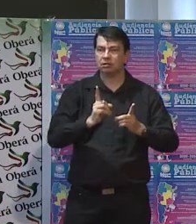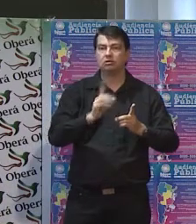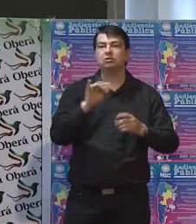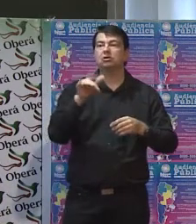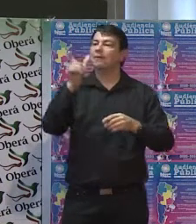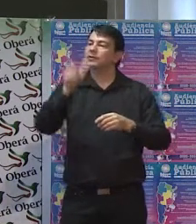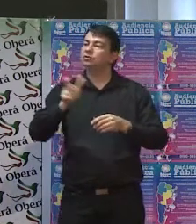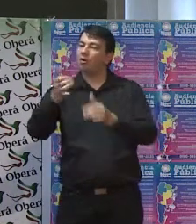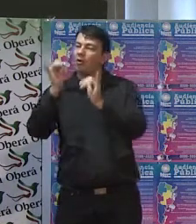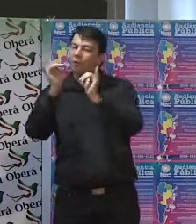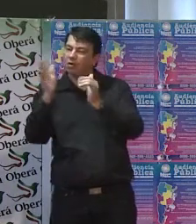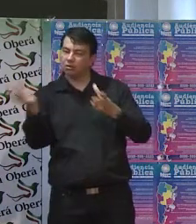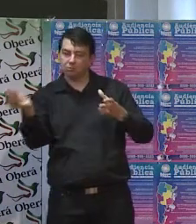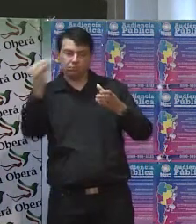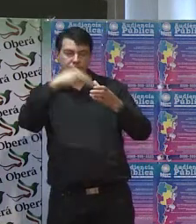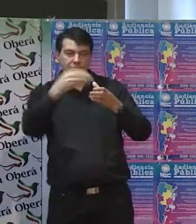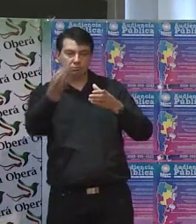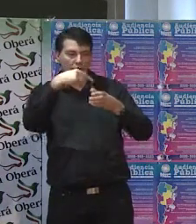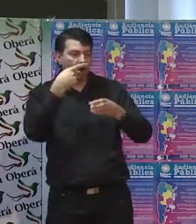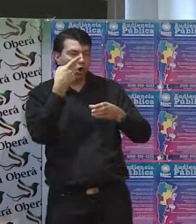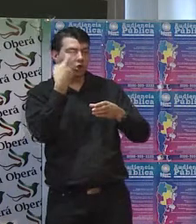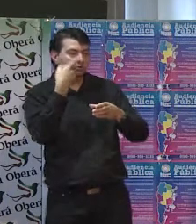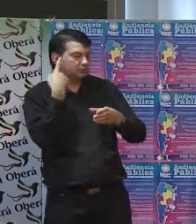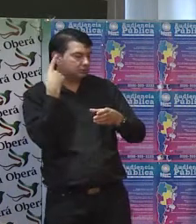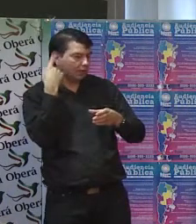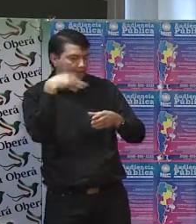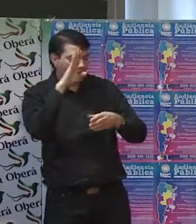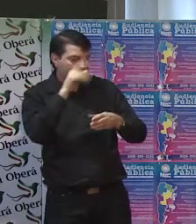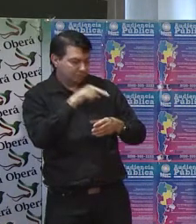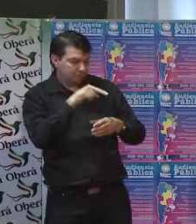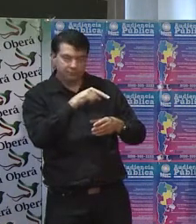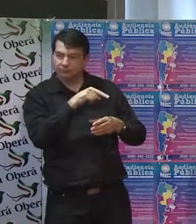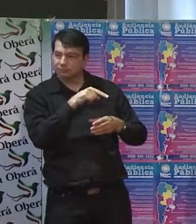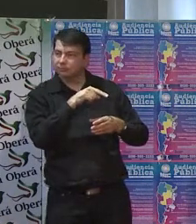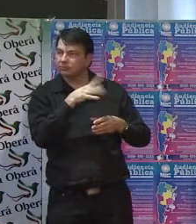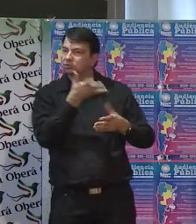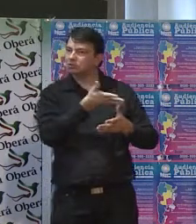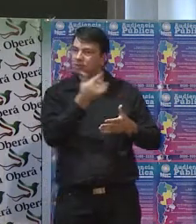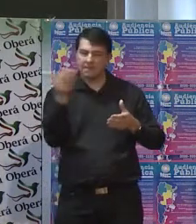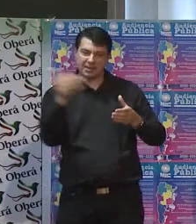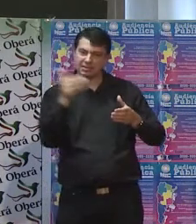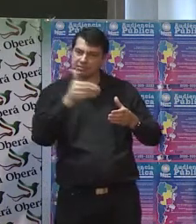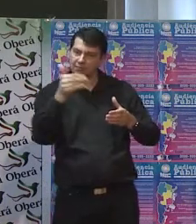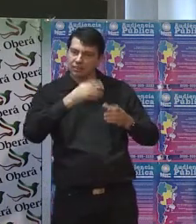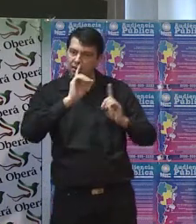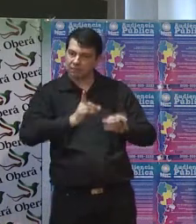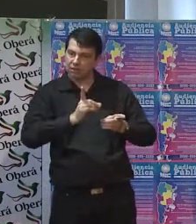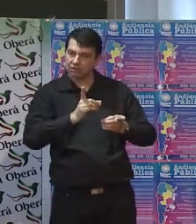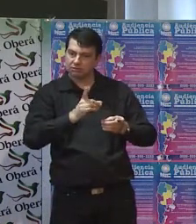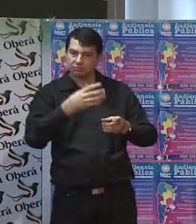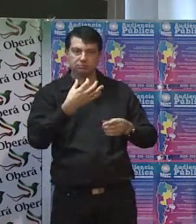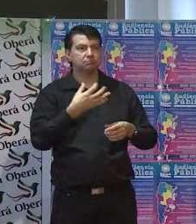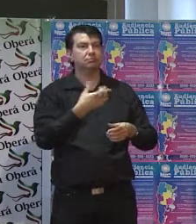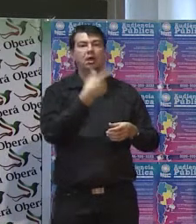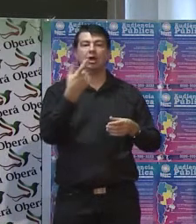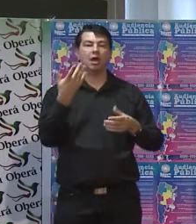joven un mayor interés sobre la herramienta de comunicación. Así también la posibilidad de participar en la misma muchas veces